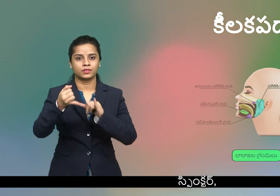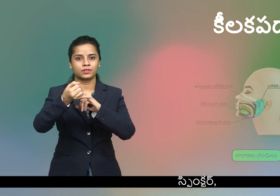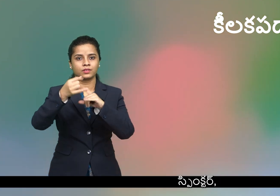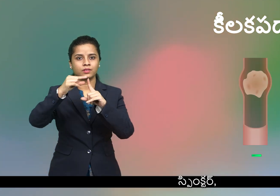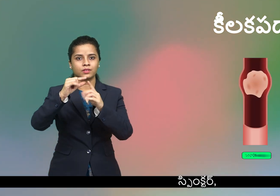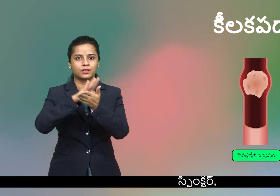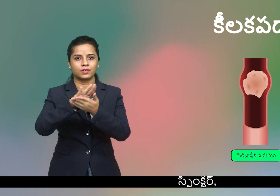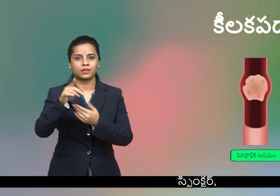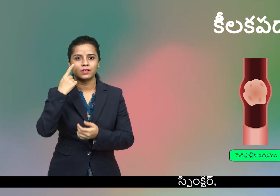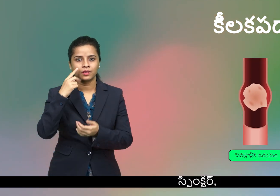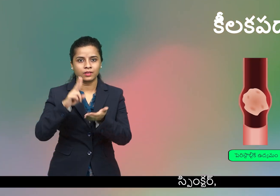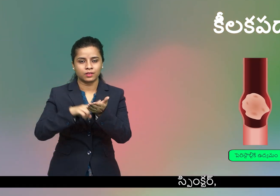స్పింకట్,